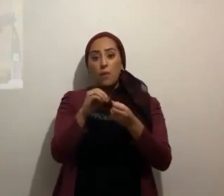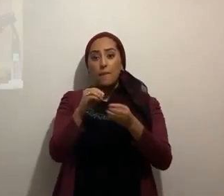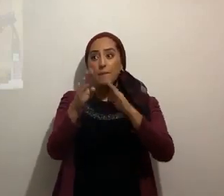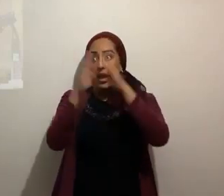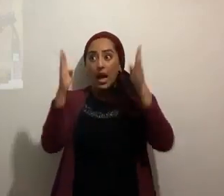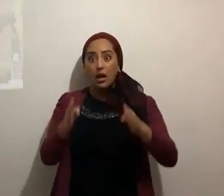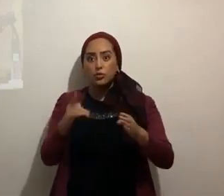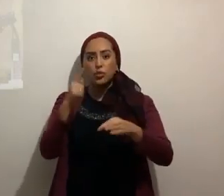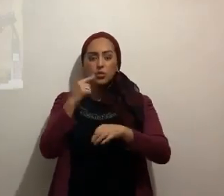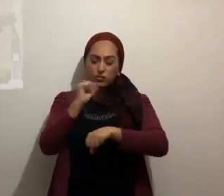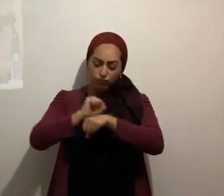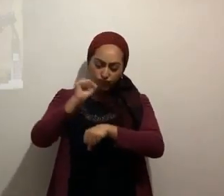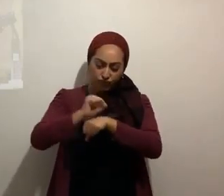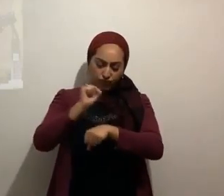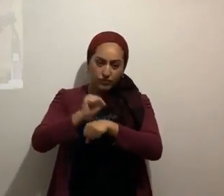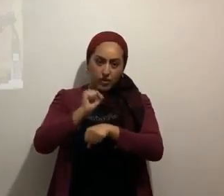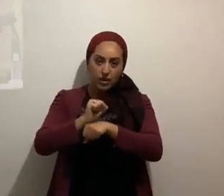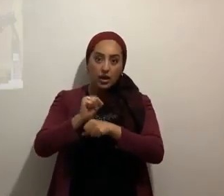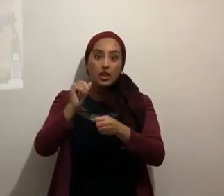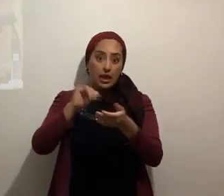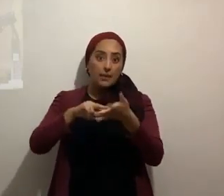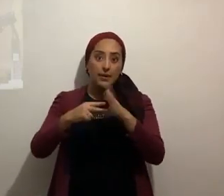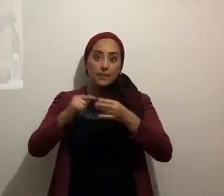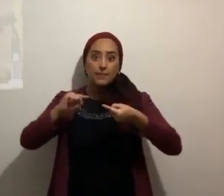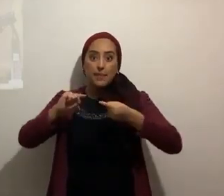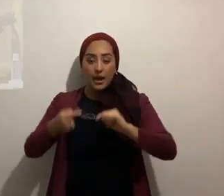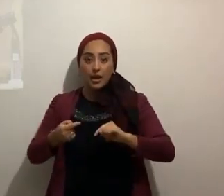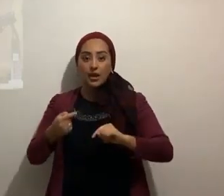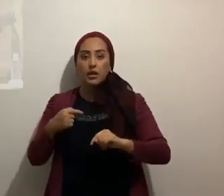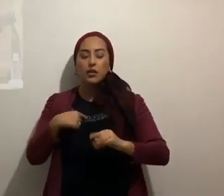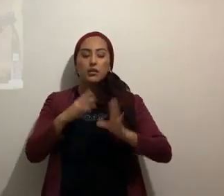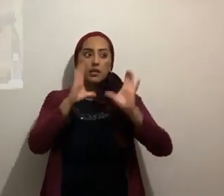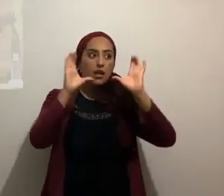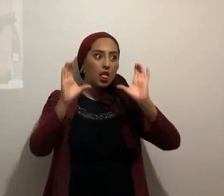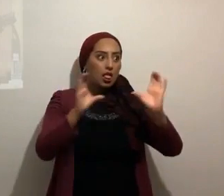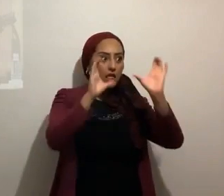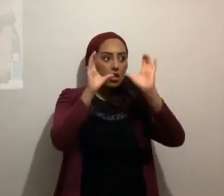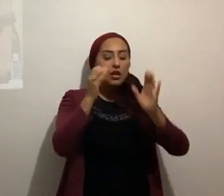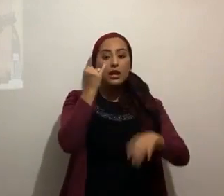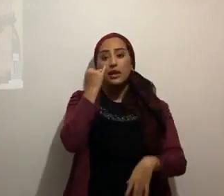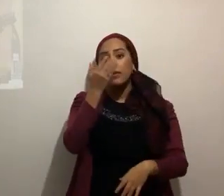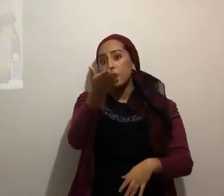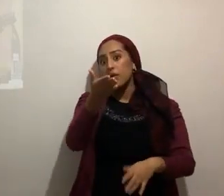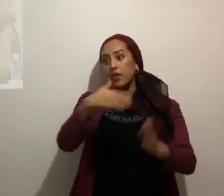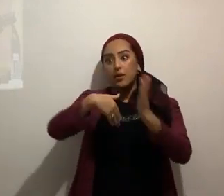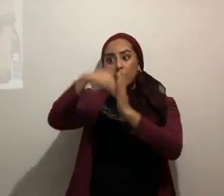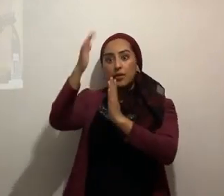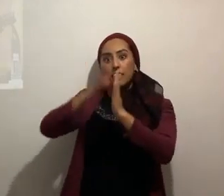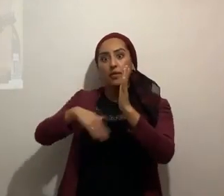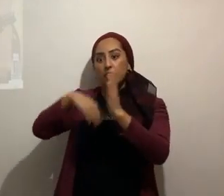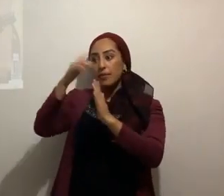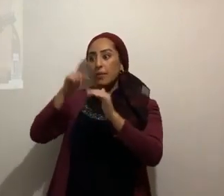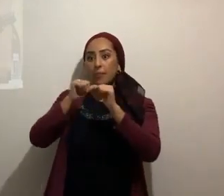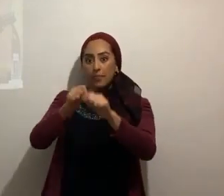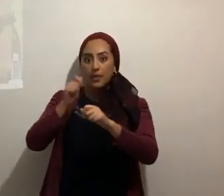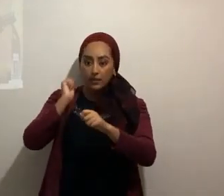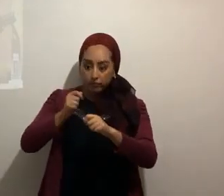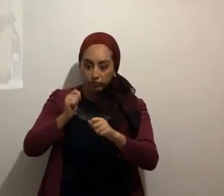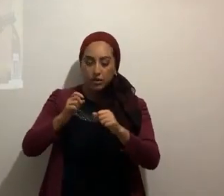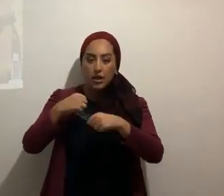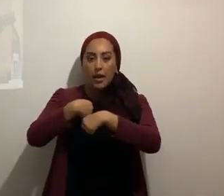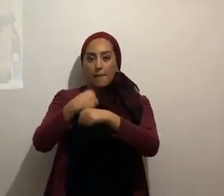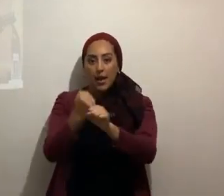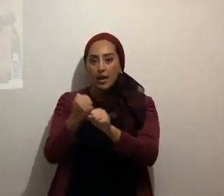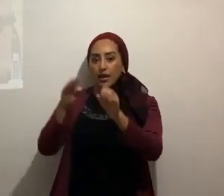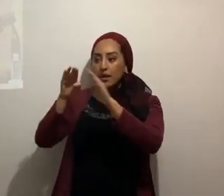de Shabbat vas a trabajar duro, duro y eso es dolor. Te vas a desvelar. Si eres, no sé, carpintero, vas a estar dándole duro fuera de